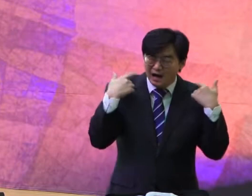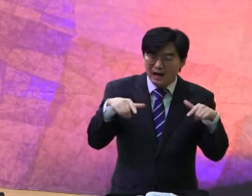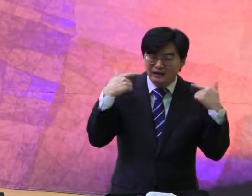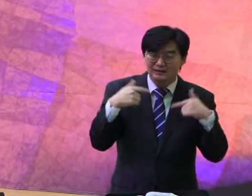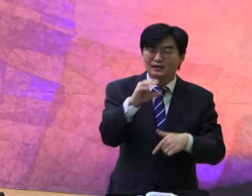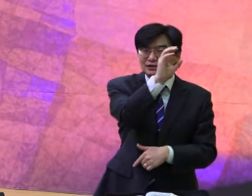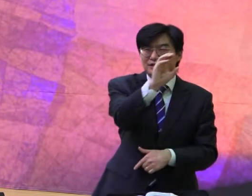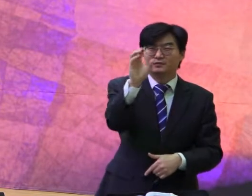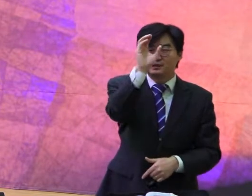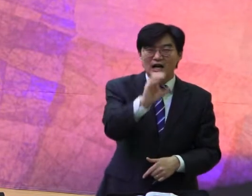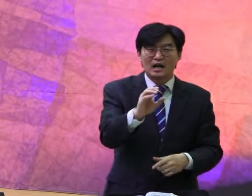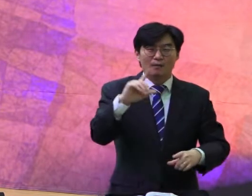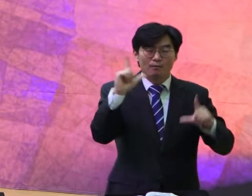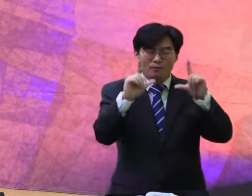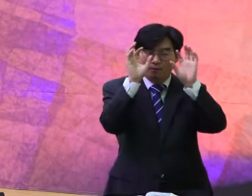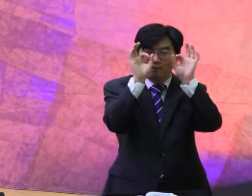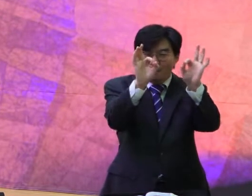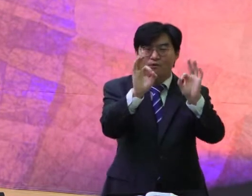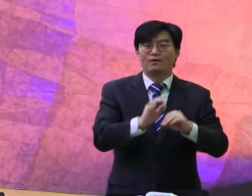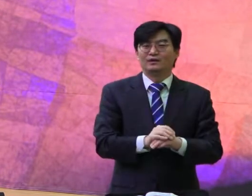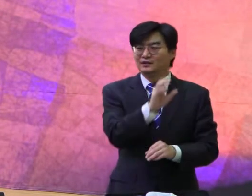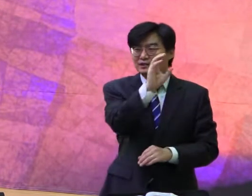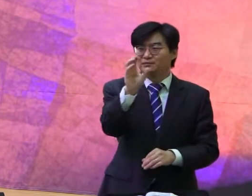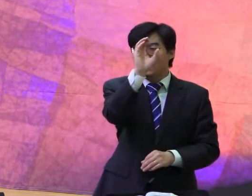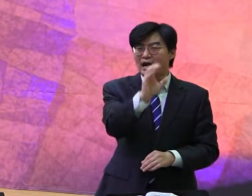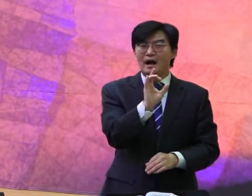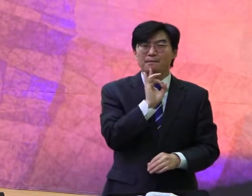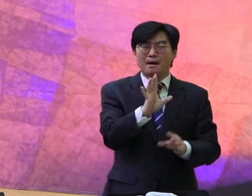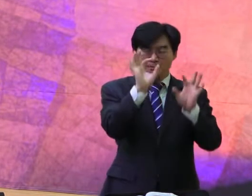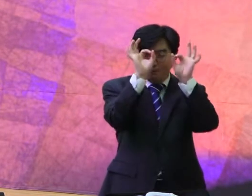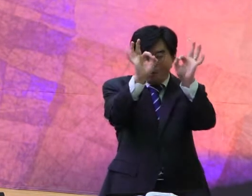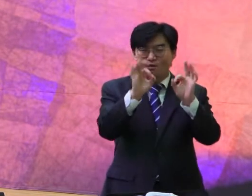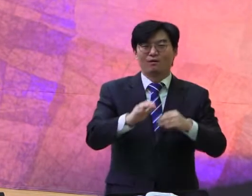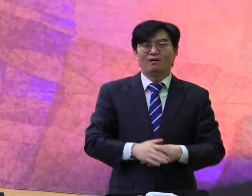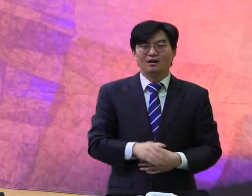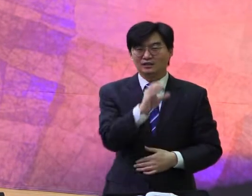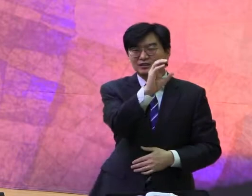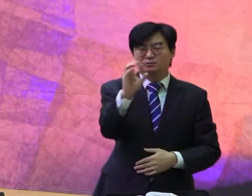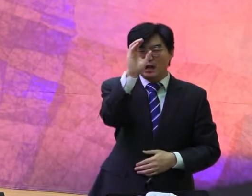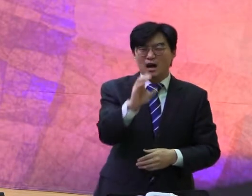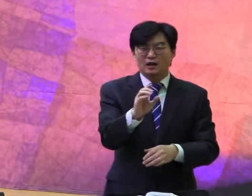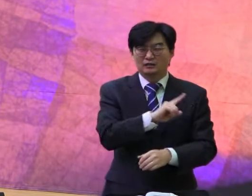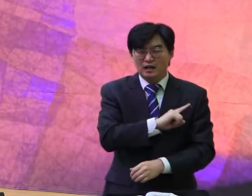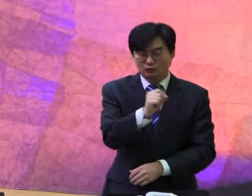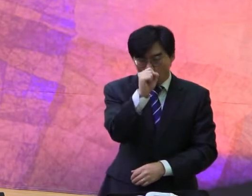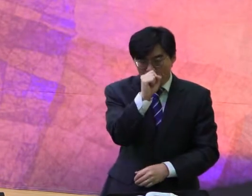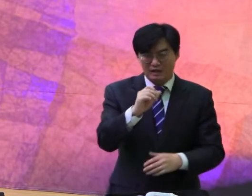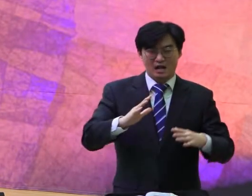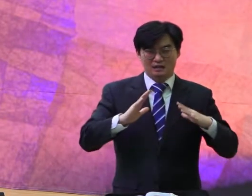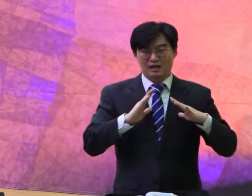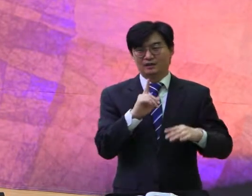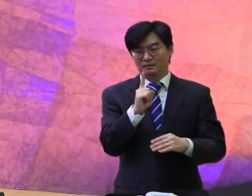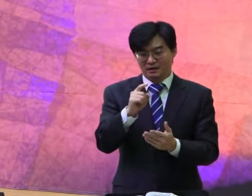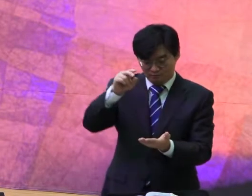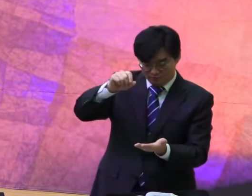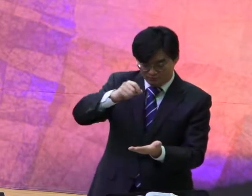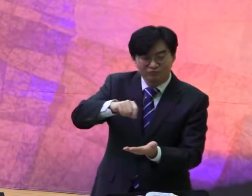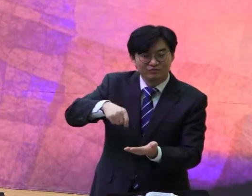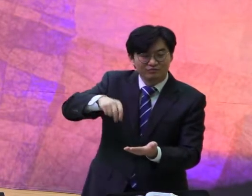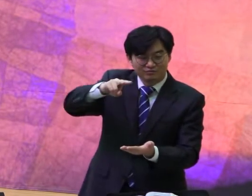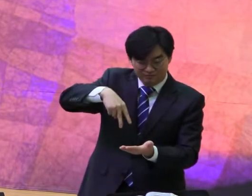십자가만을 자랑한다 하고 십자가를 자랑하라 라고 권면하고 그렇게 계속해서 그의 편지 속에 썼습니다.